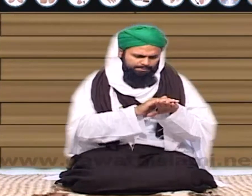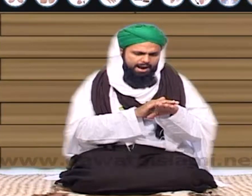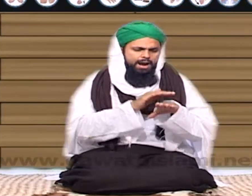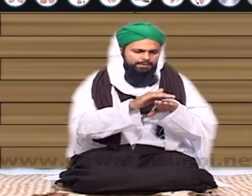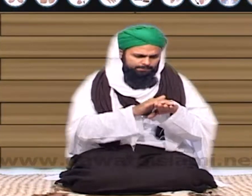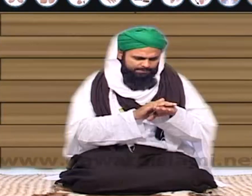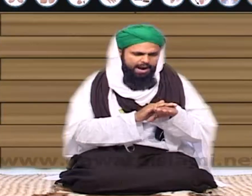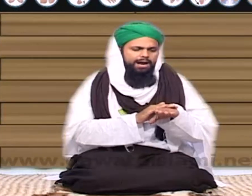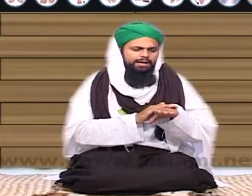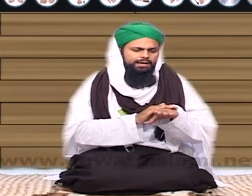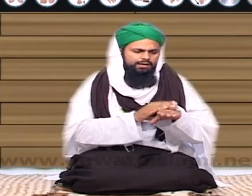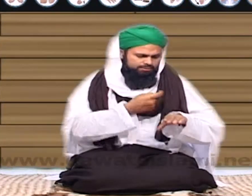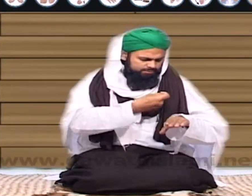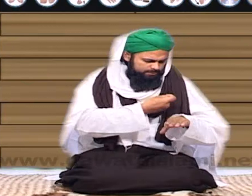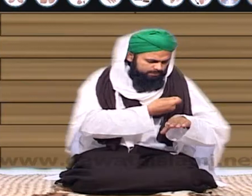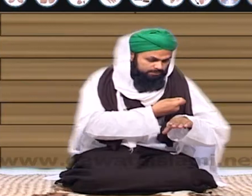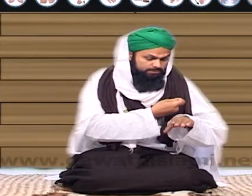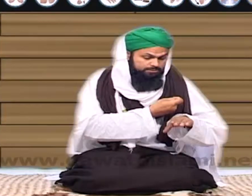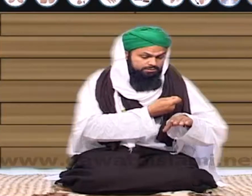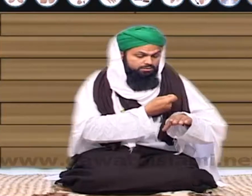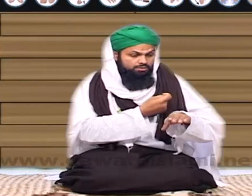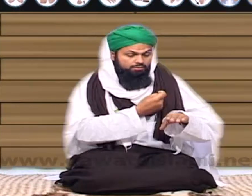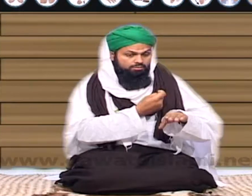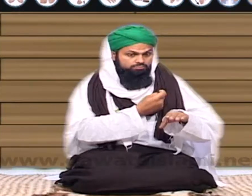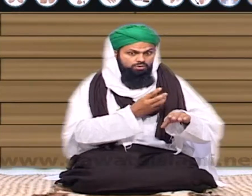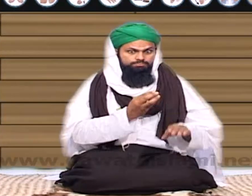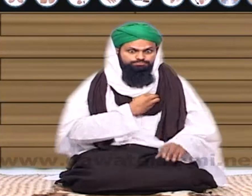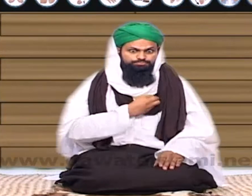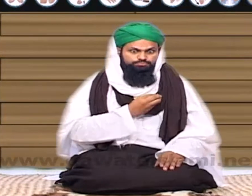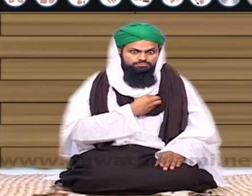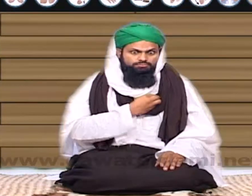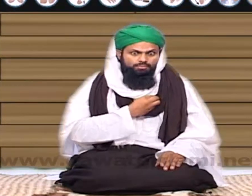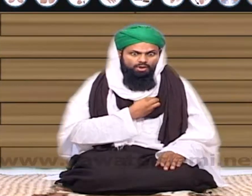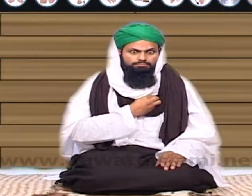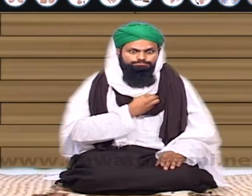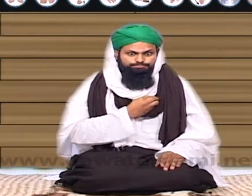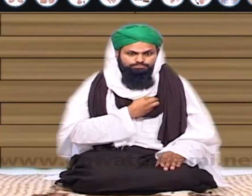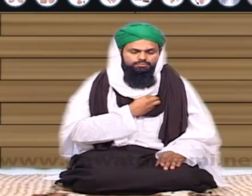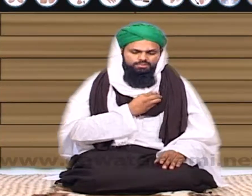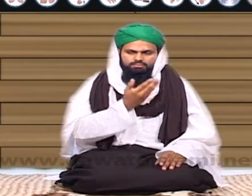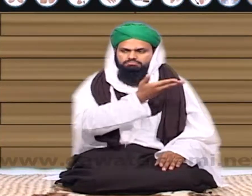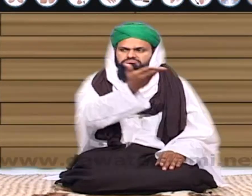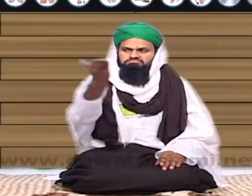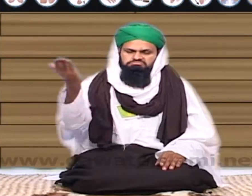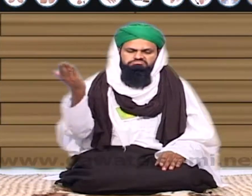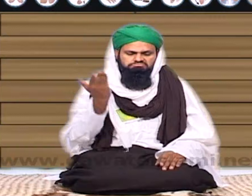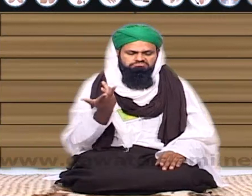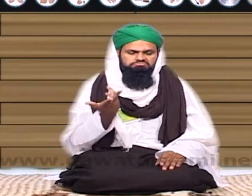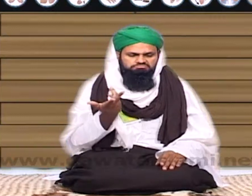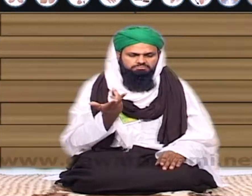جو ہے وہ پیار سے سہلا کر وہ چبھوتا ہے، لیکن اس کی دہشت سے جان نکلی جاتی ہے کہ اب